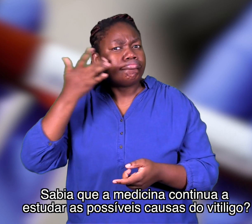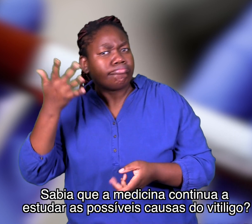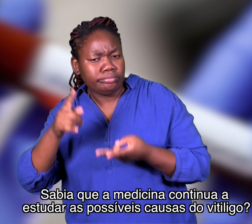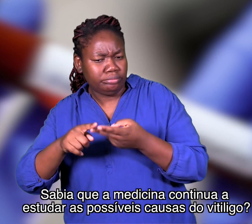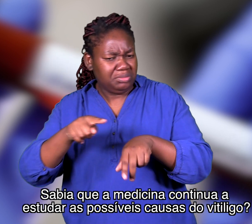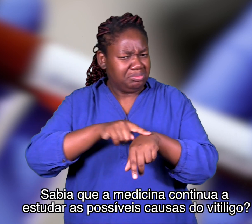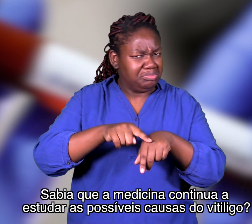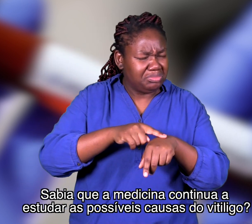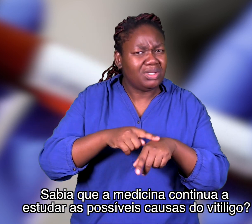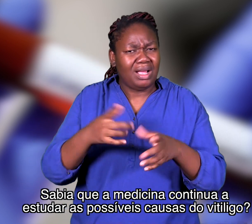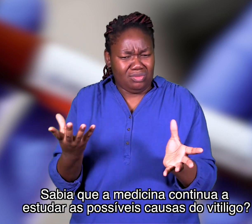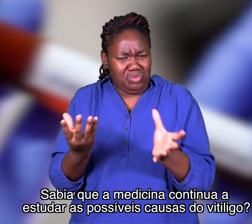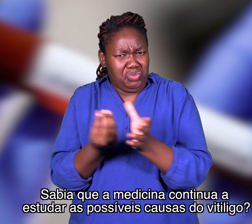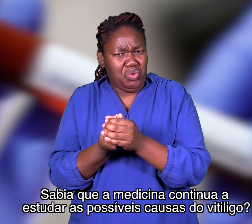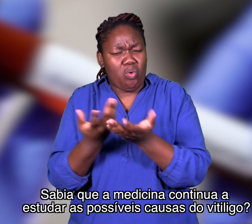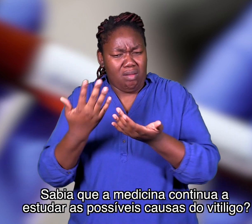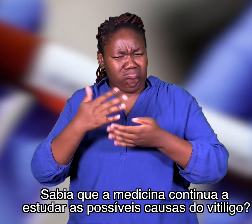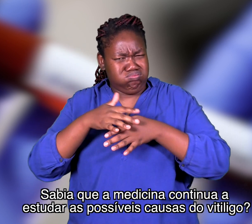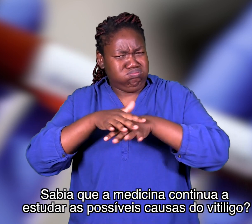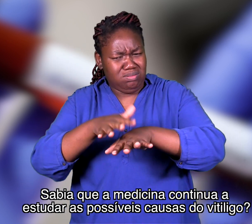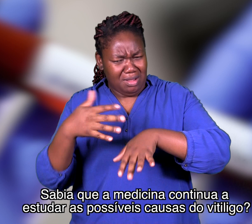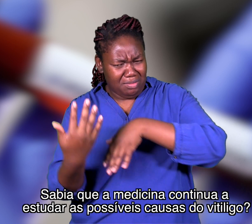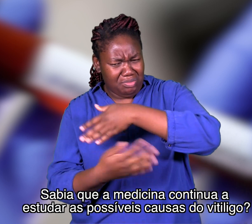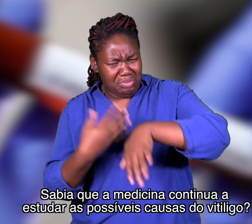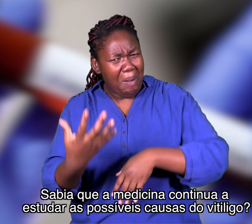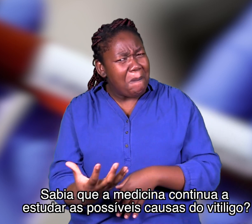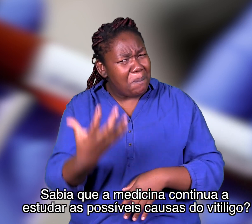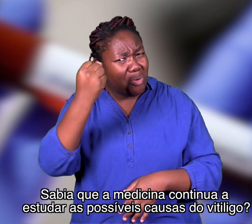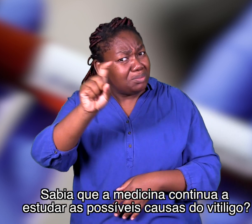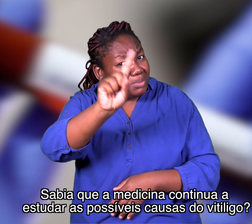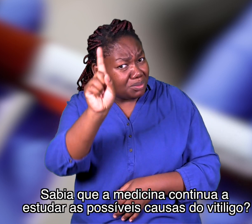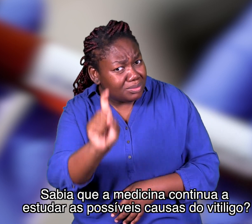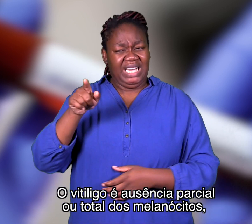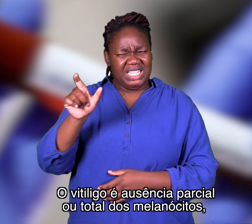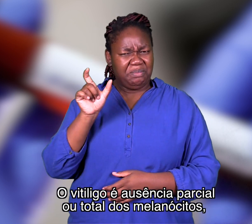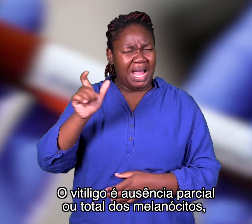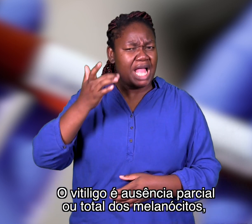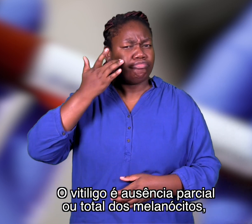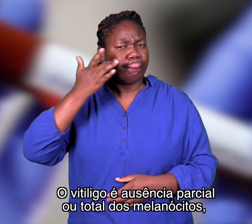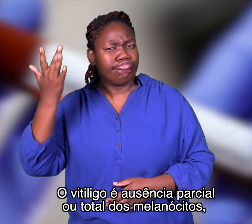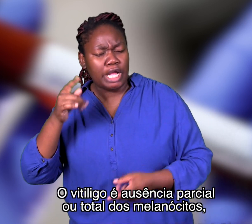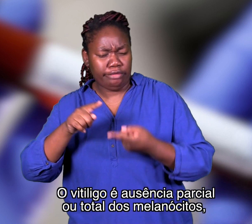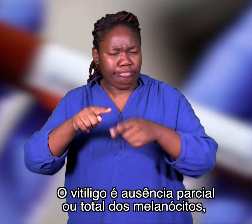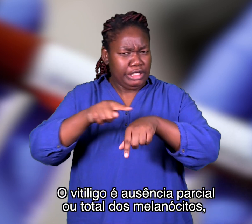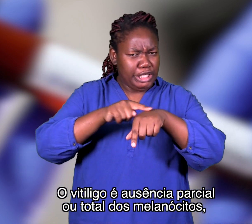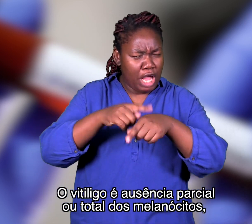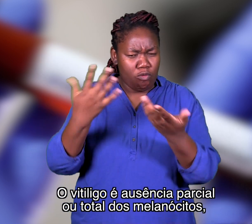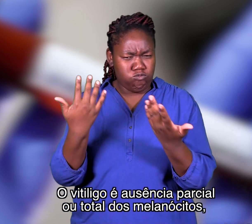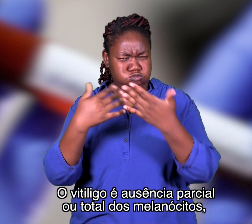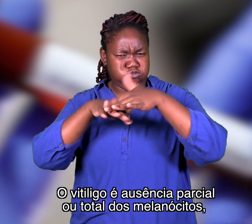O vitíligo é a ausência parcial ou total